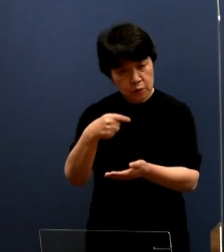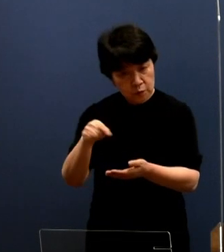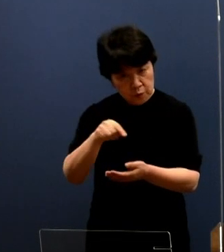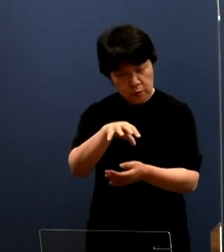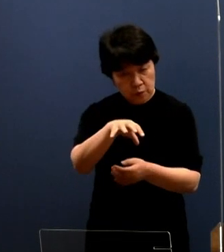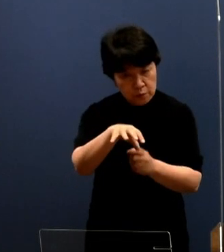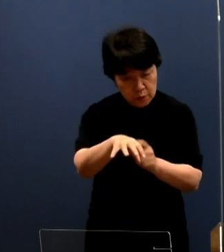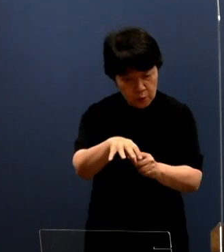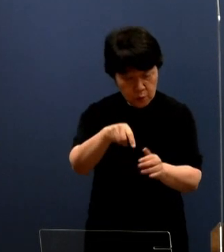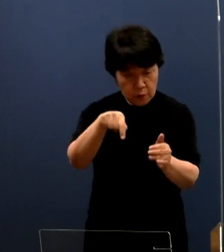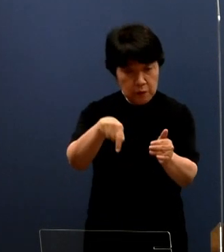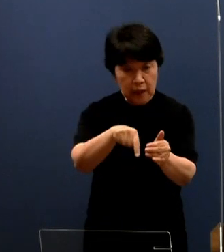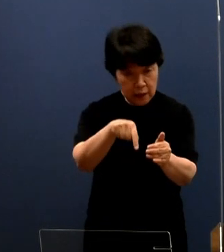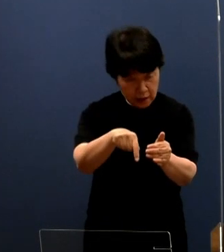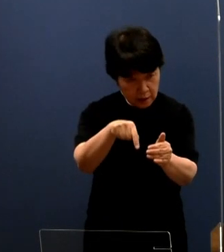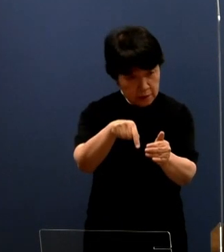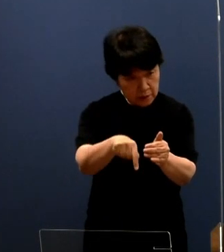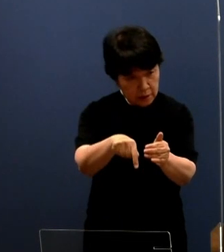の中でその